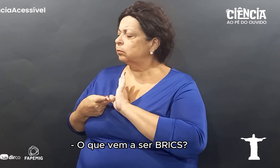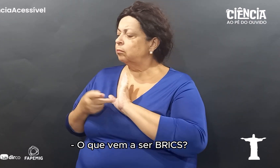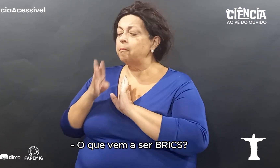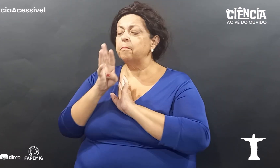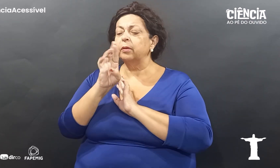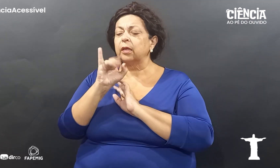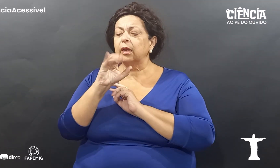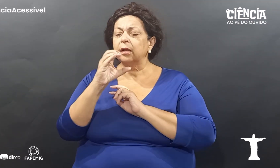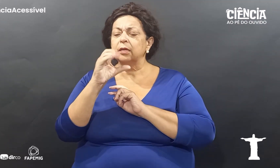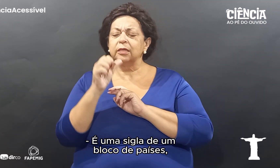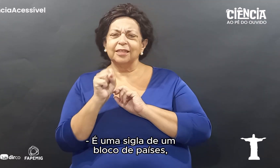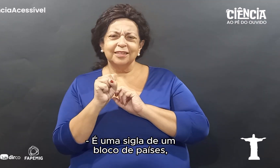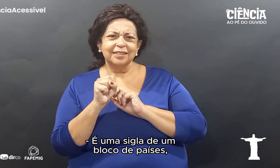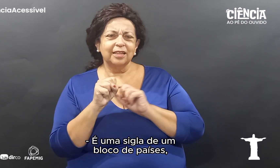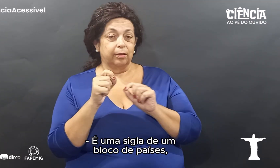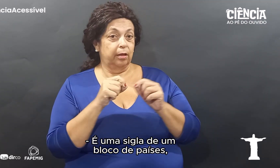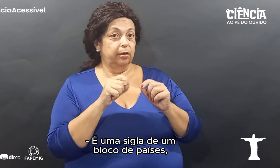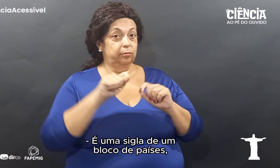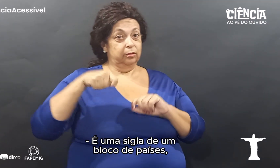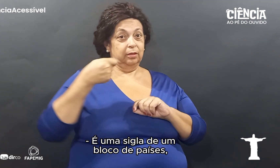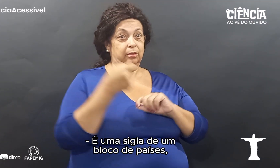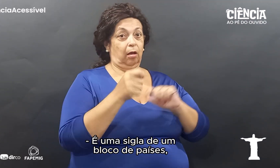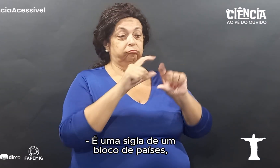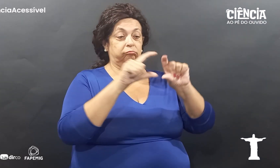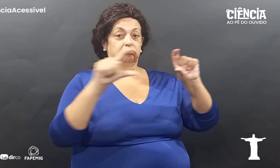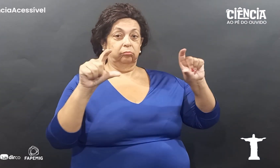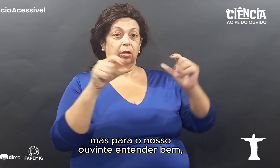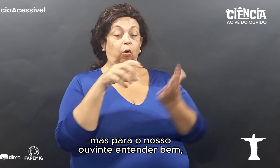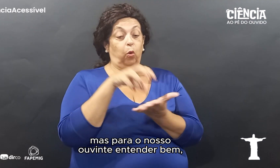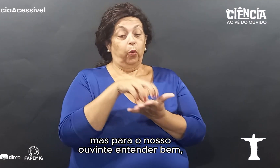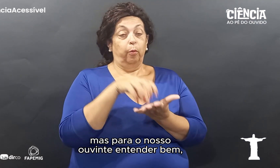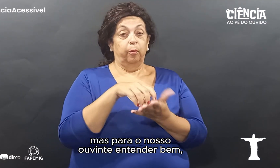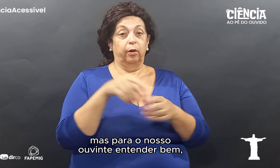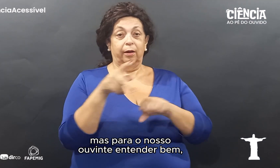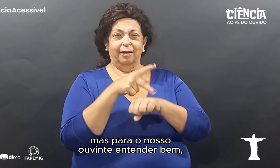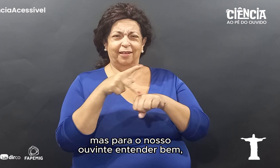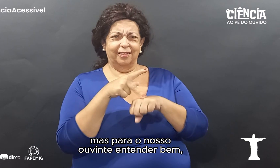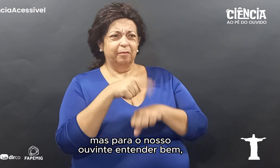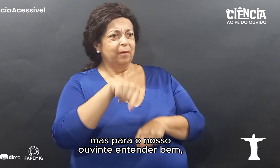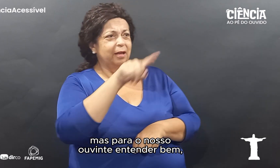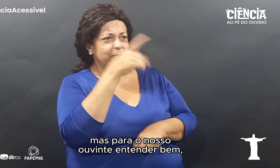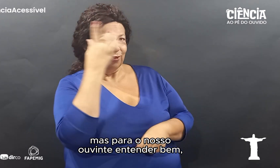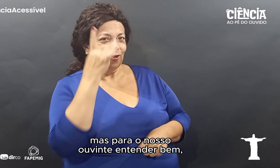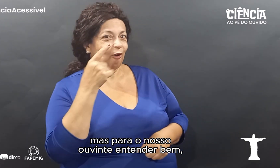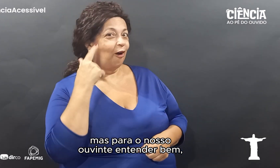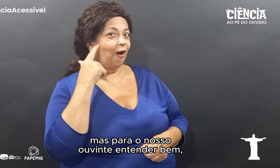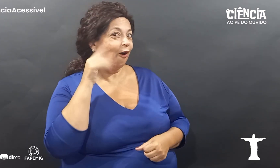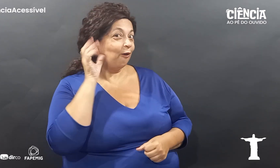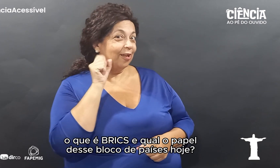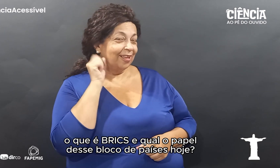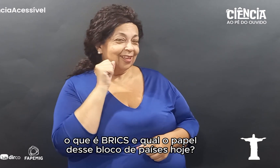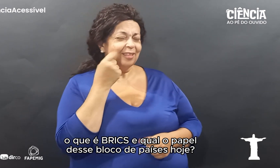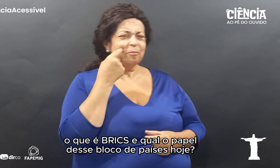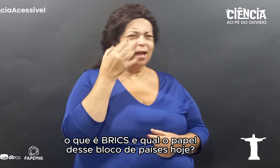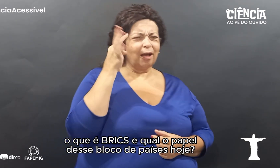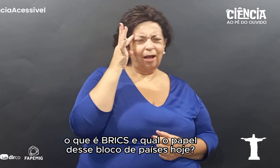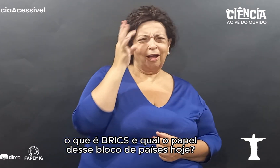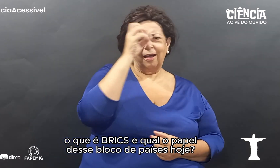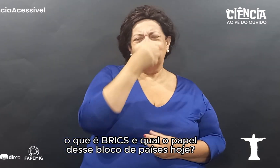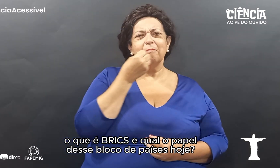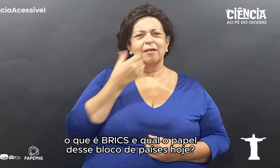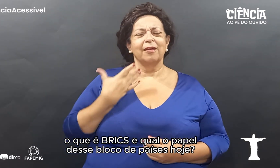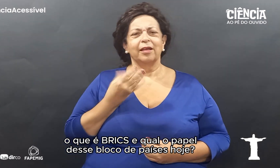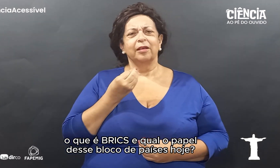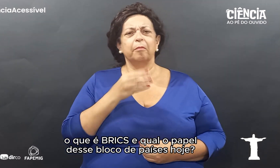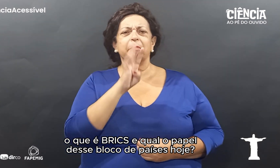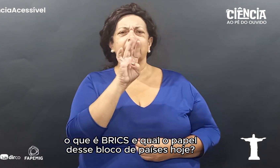ser BRICS? O que é uma sigla, né, de um bloco de países, mas para o nosso ouvinte entender bem, o que é BRICS e